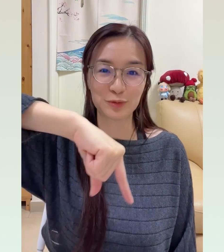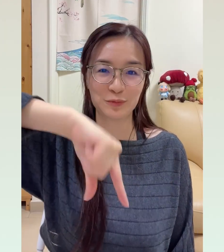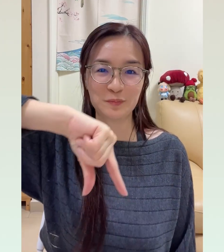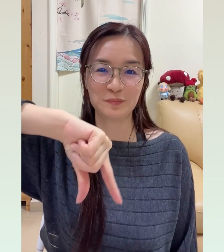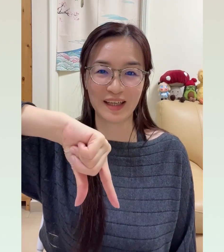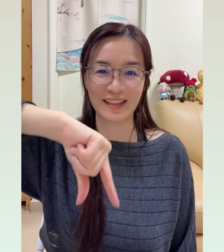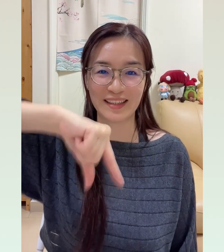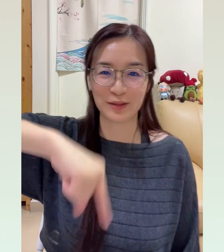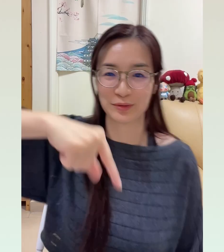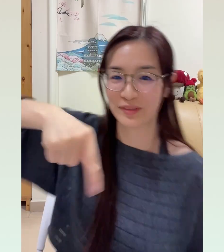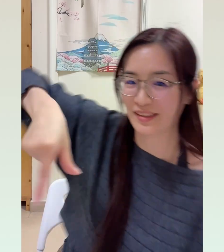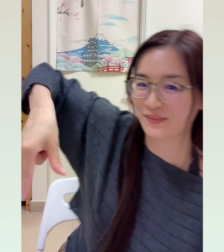係